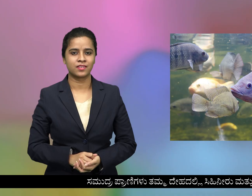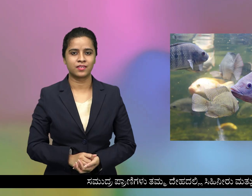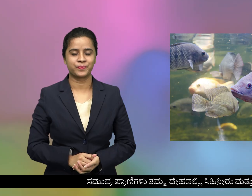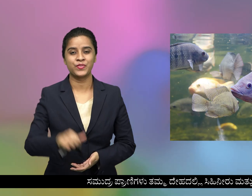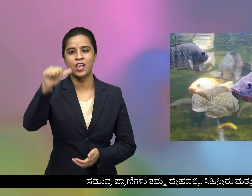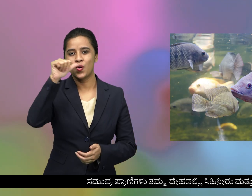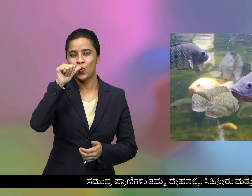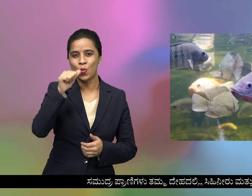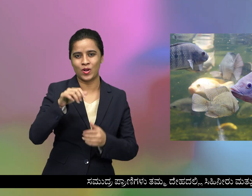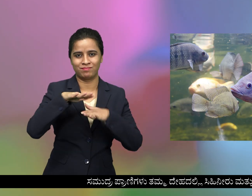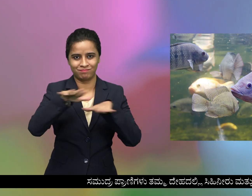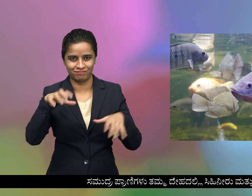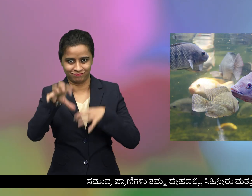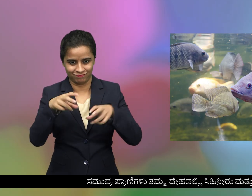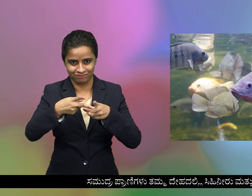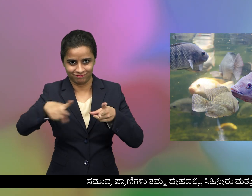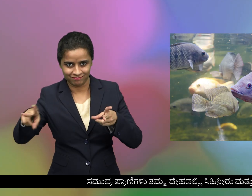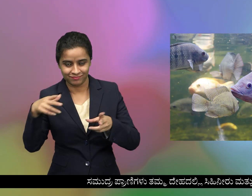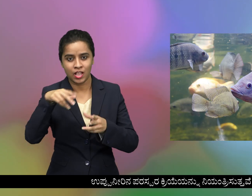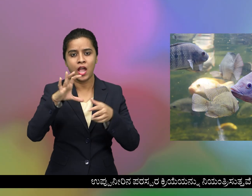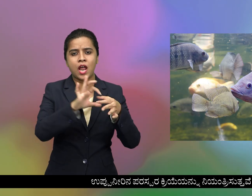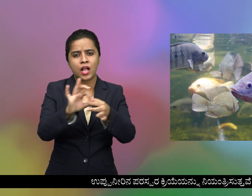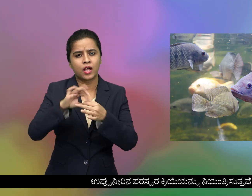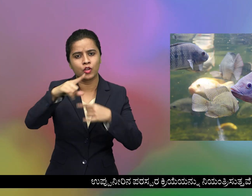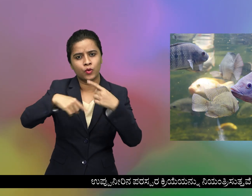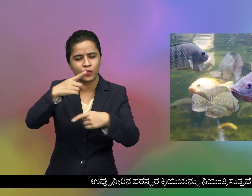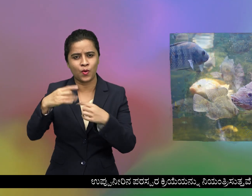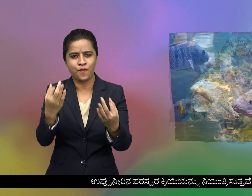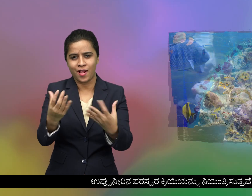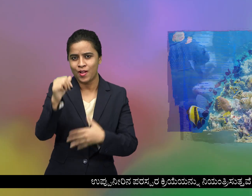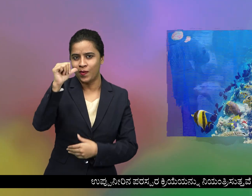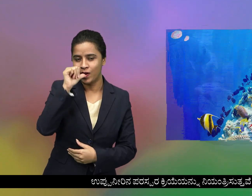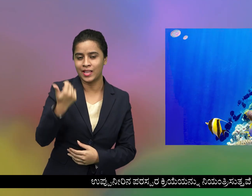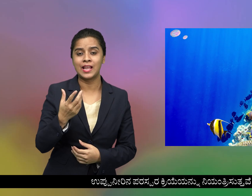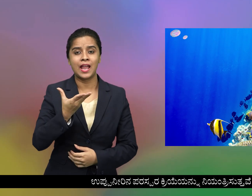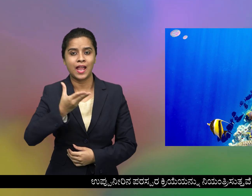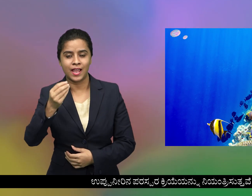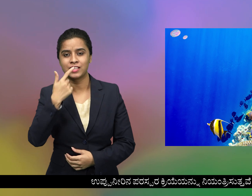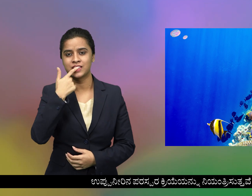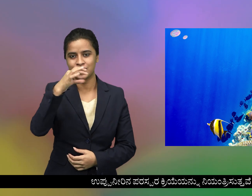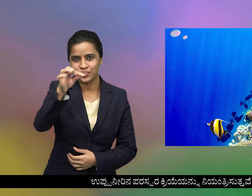ಸಮುದ್ರ ಪ್ರಾಣಿಗಳು ತಮ್ಮ ದೇಹದಲ್ಲಿ ಸಿಹಿ ನೀರು ಮತ್ತು ಉಪ್ಪು ನೀರಿನ ಪರಸ್ಪರ ಕ್ರಿಯೆಯನ್ನ ನಿಯಂತ್ರಿಸುತ್ತವೆ.